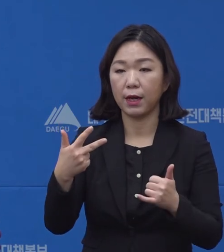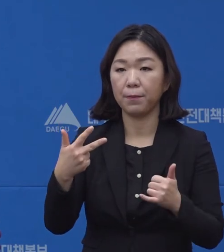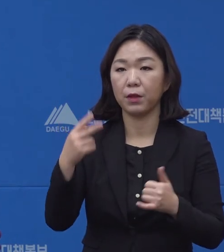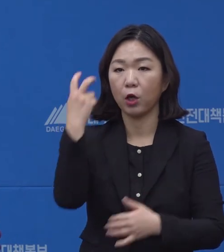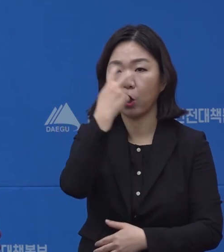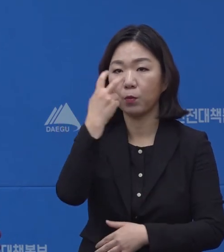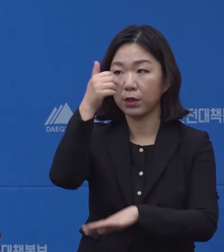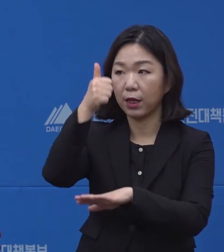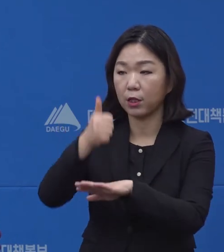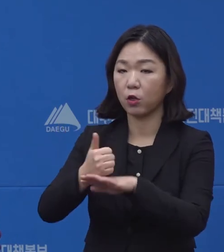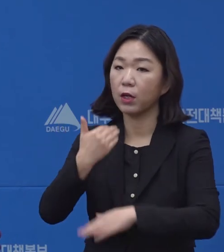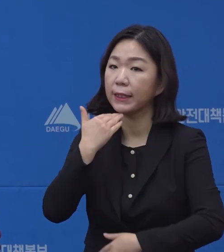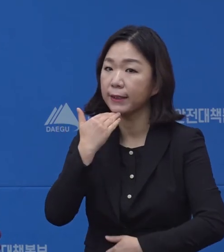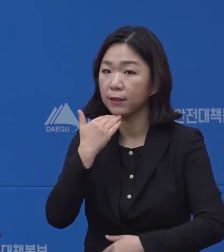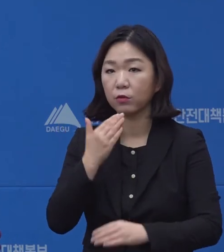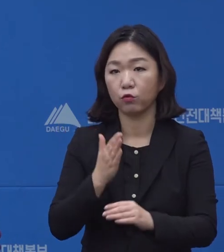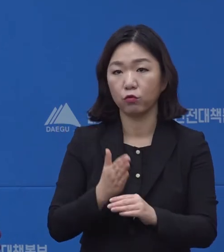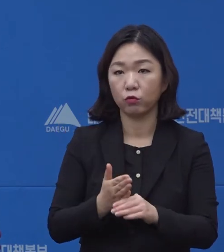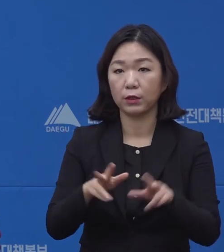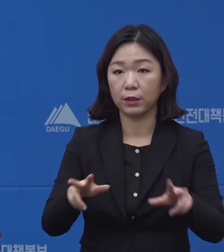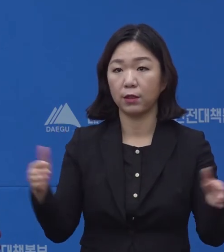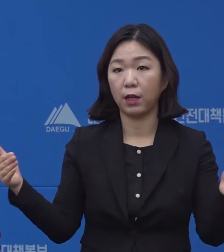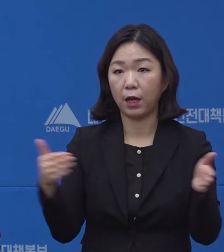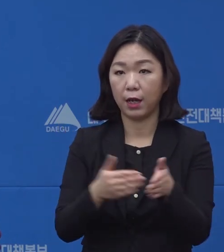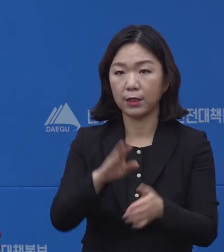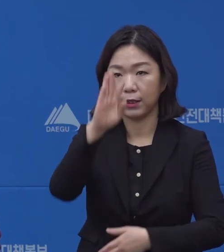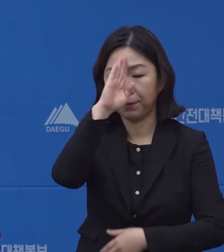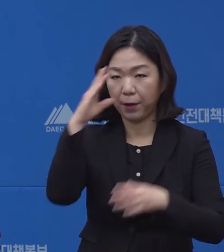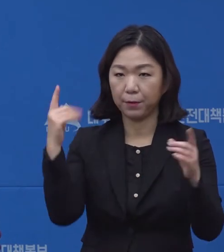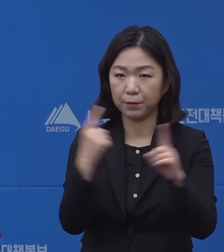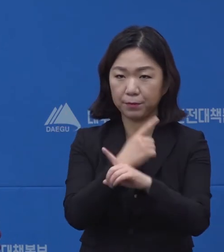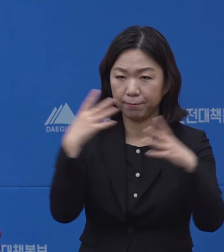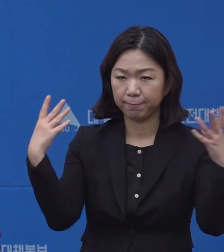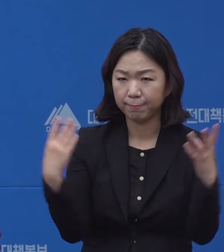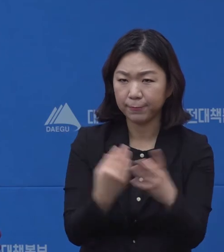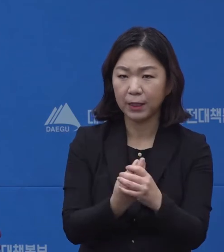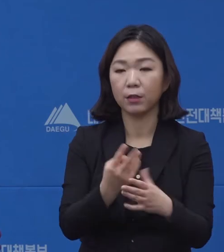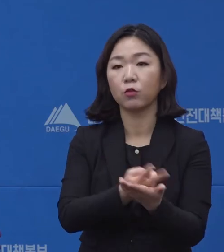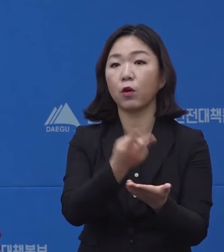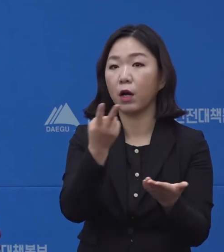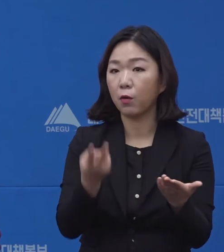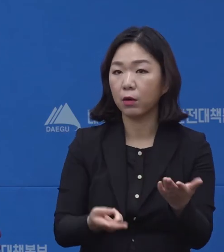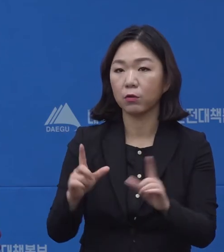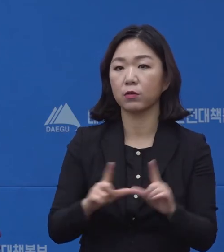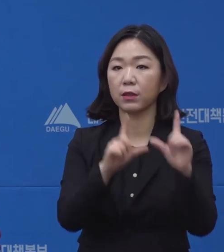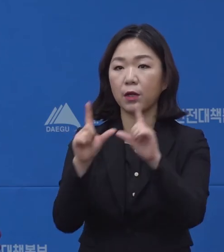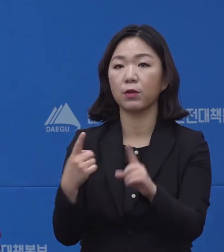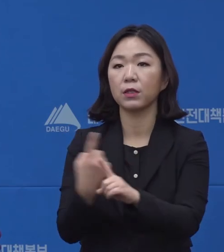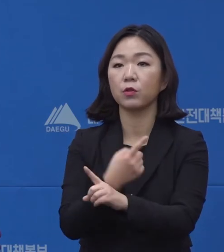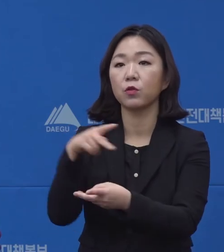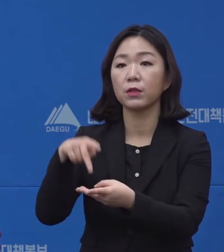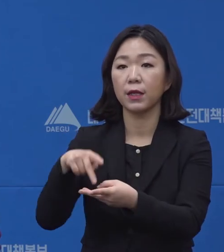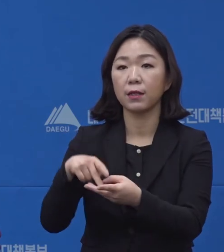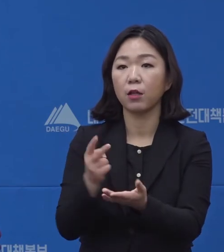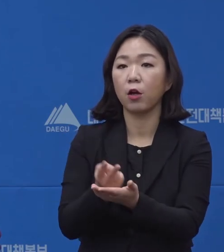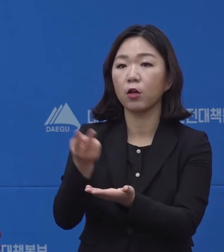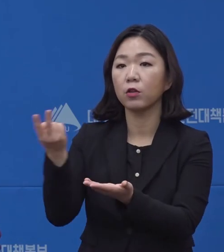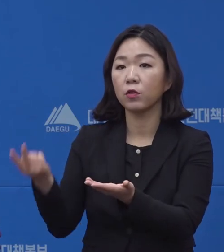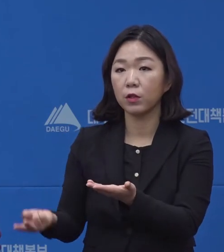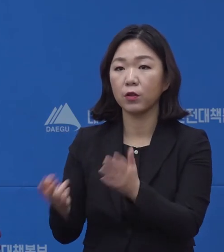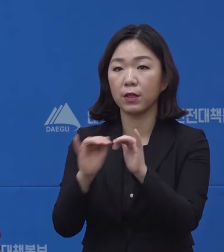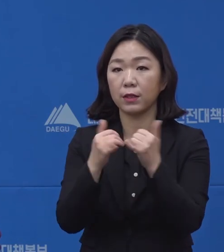기다리고 있습니다. 지금까지 완치 판정을 받아 퇴원하거나 생활치료센터에서 퇴소한